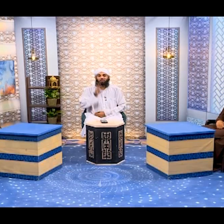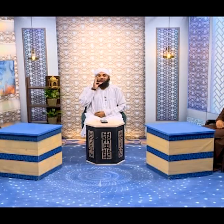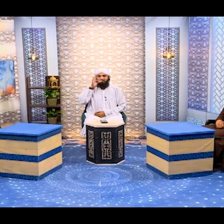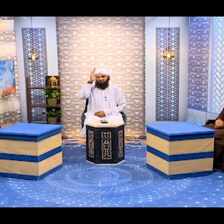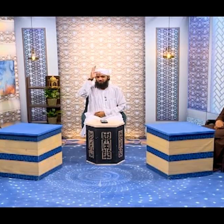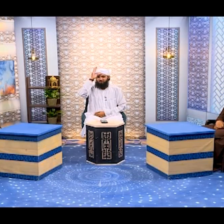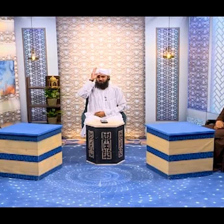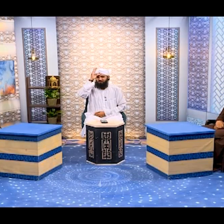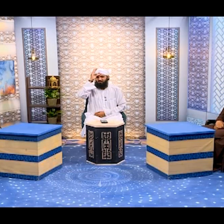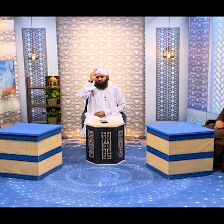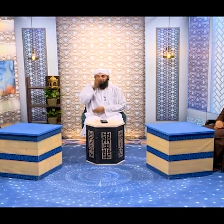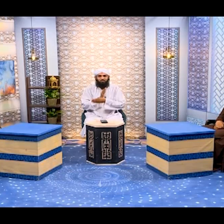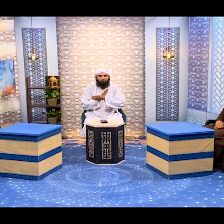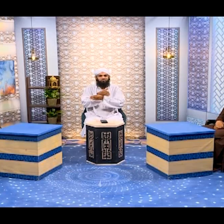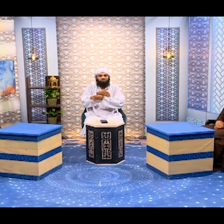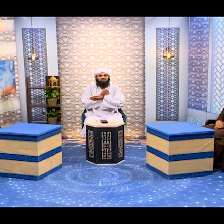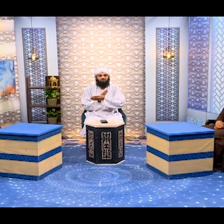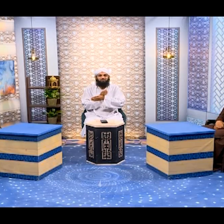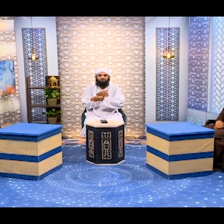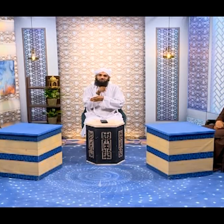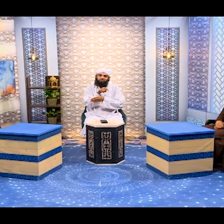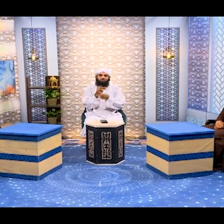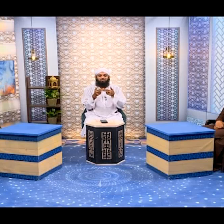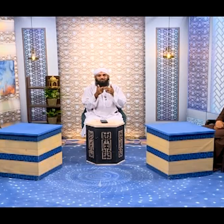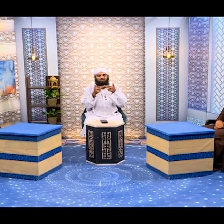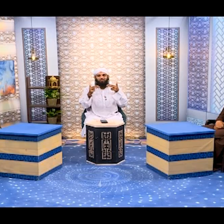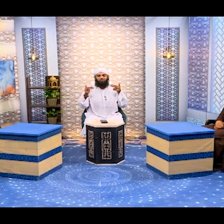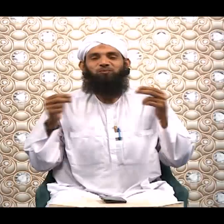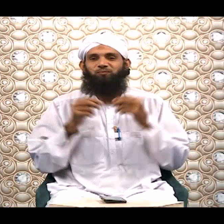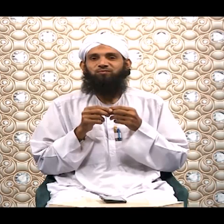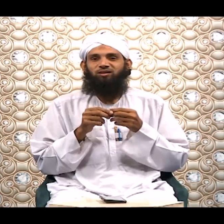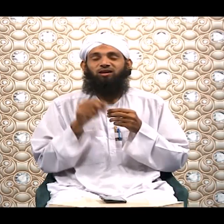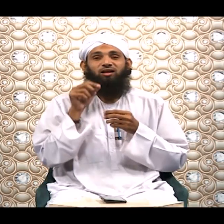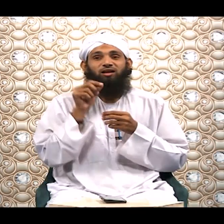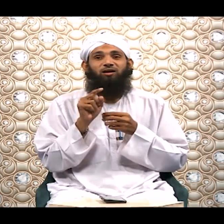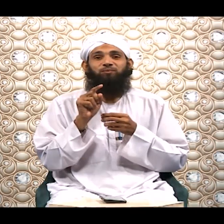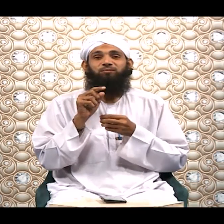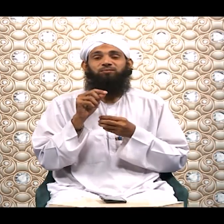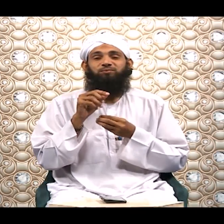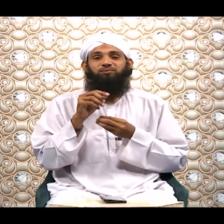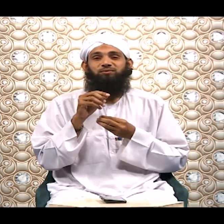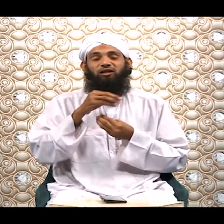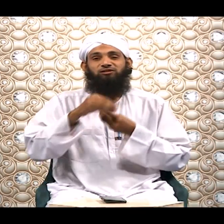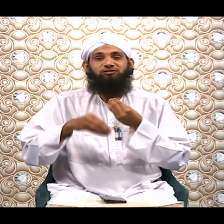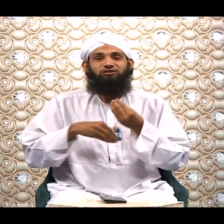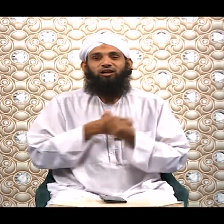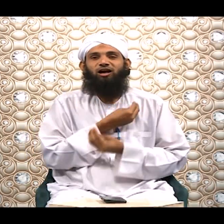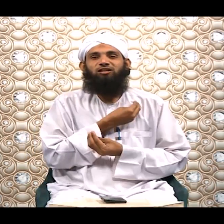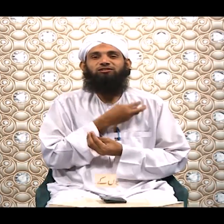سیدنا ابراہیم خلیل اللہ علی نبینا وعلیہ الصلاۃ والسلام نے ذوالحج کی 8ویں رات ایک خواب دیکھا جس میں کوئی